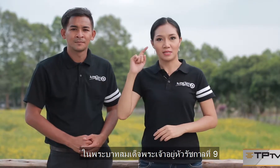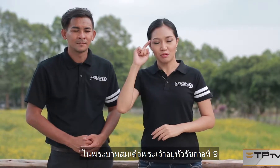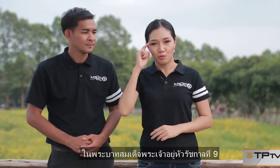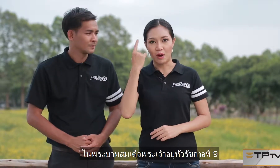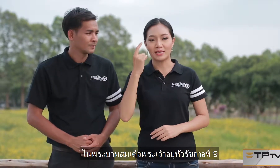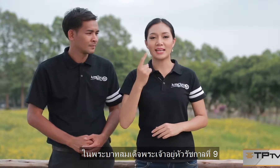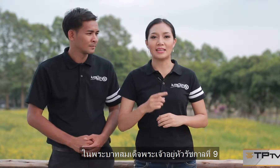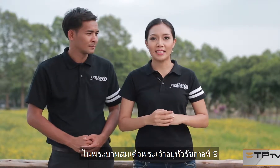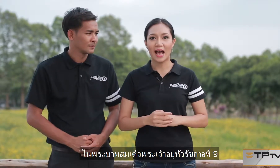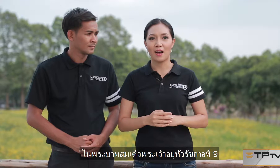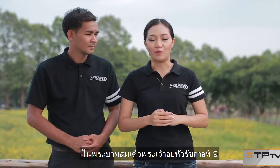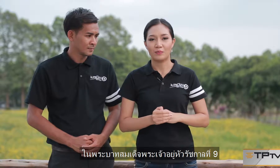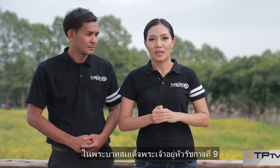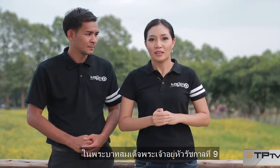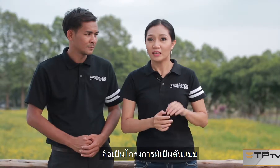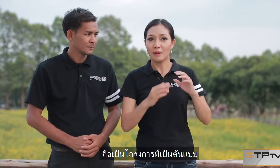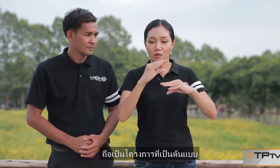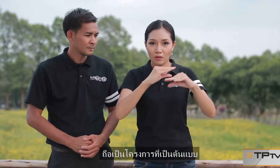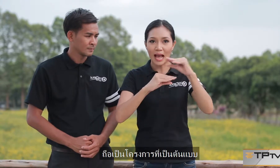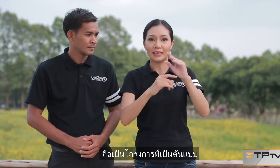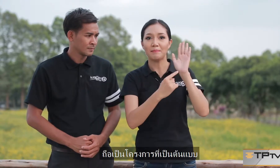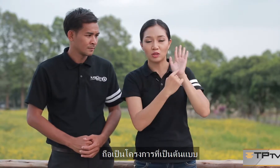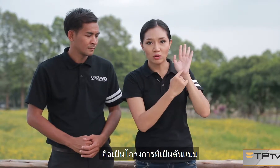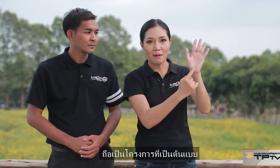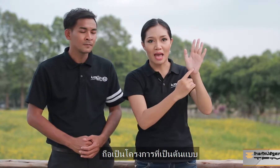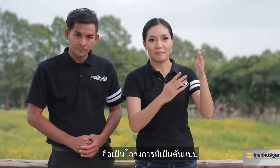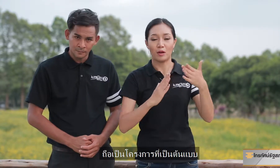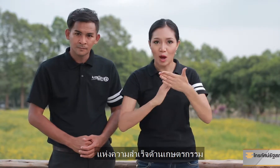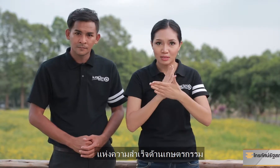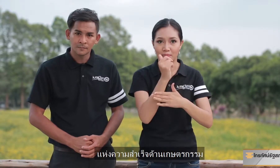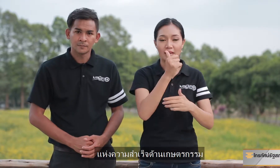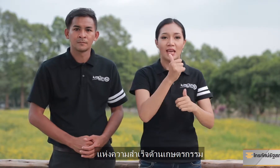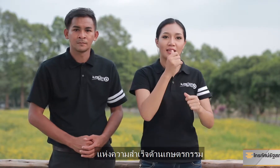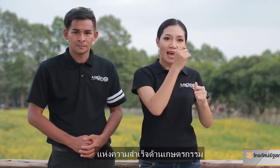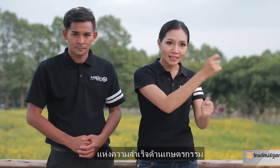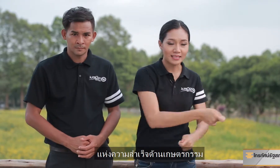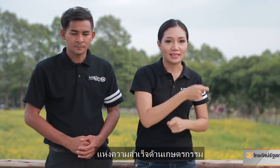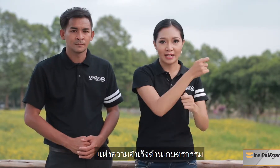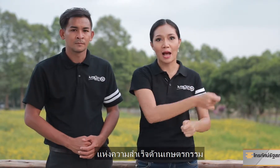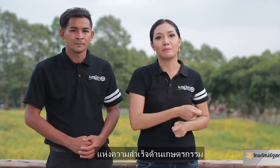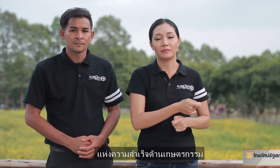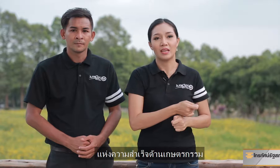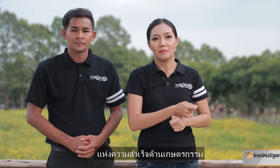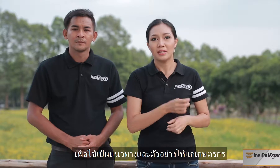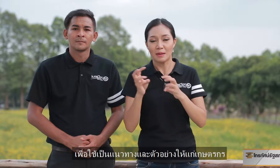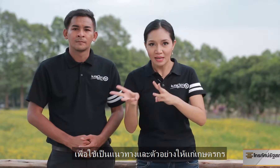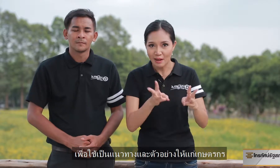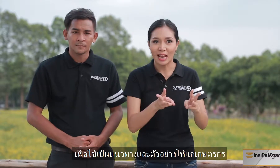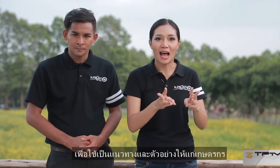จ้าอยู่หัวรัชกาลที่9ถือเป็นโครงการที่เป็นต้นแบบแห่งความสำเร็จด้านเกษตรกรรมเพื่อใช้เป็นแนวท